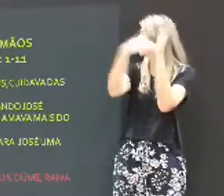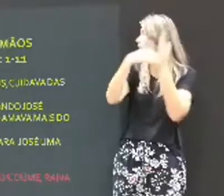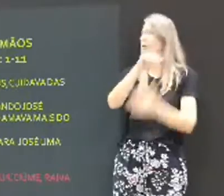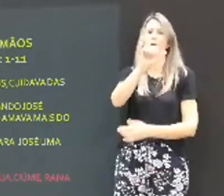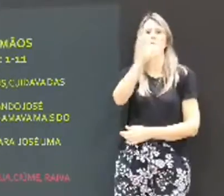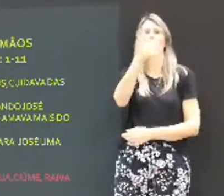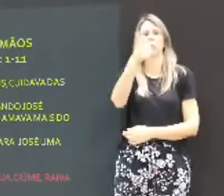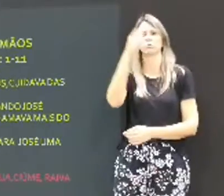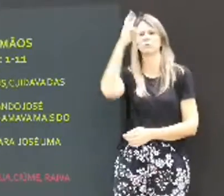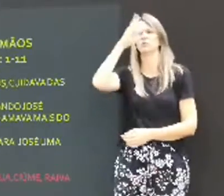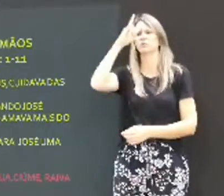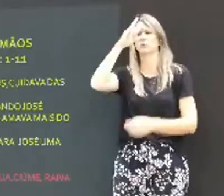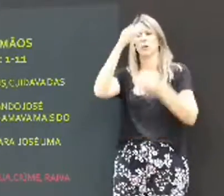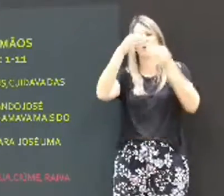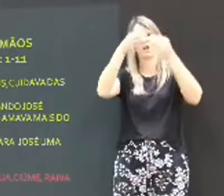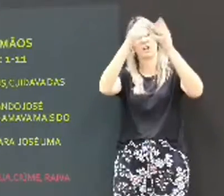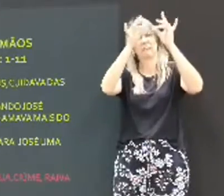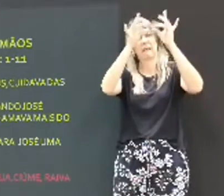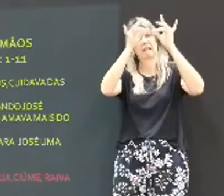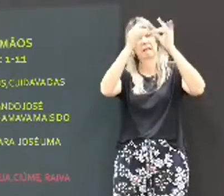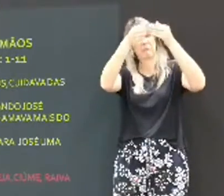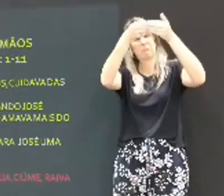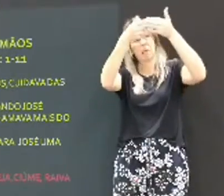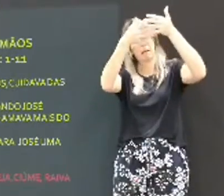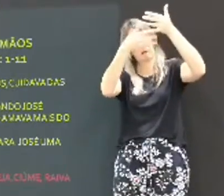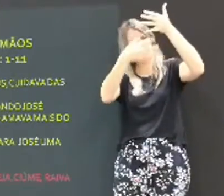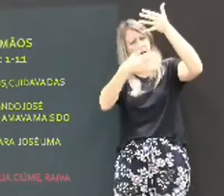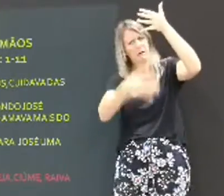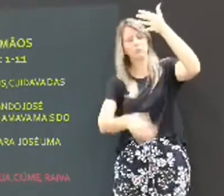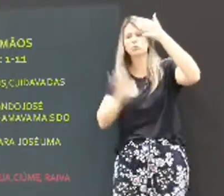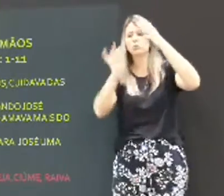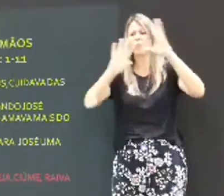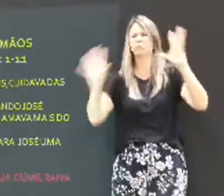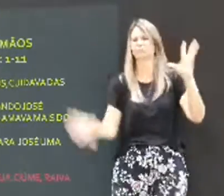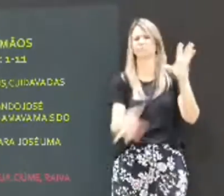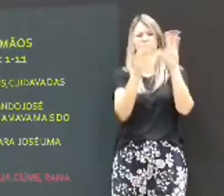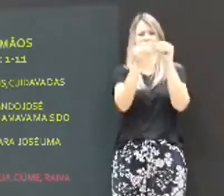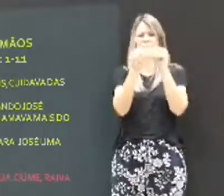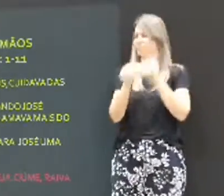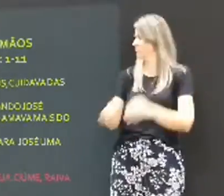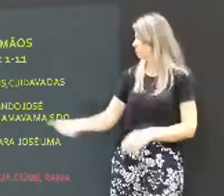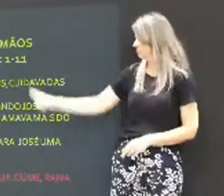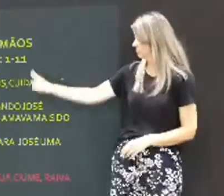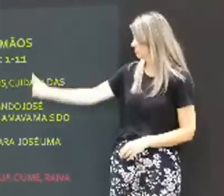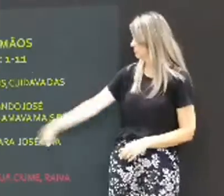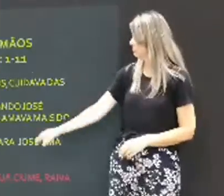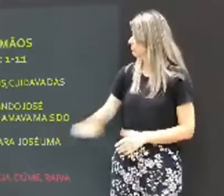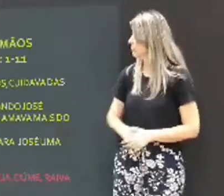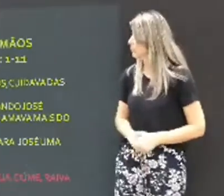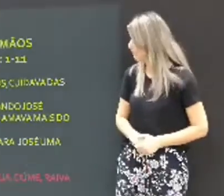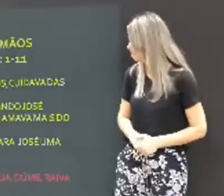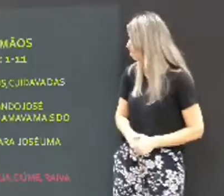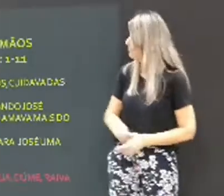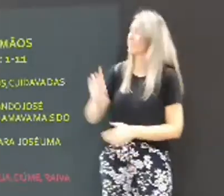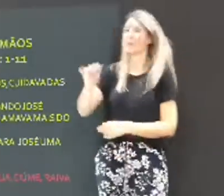11. Aí explica totalmente a detalhe, explica toda a história da família dos irmãos de